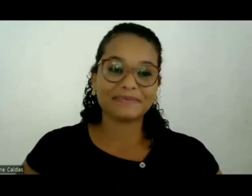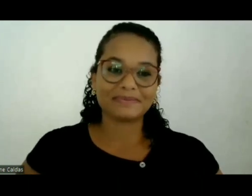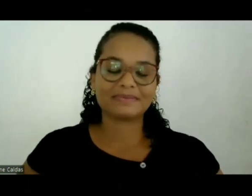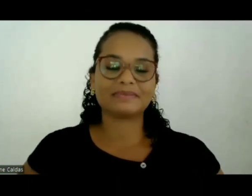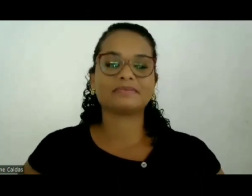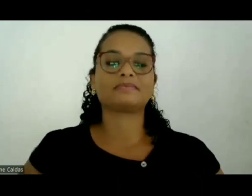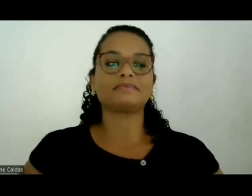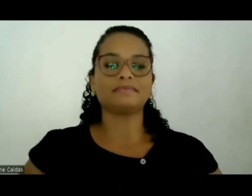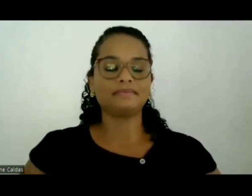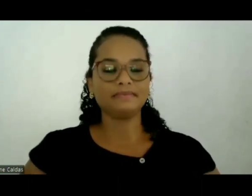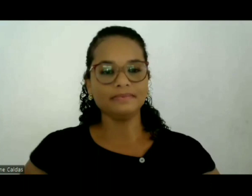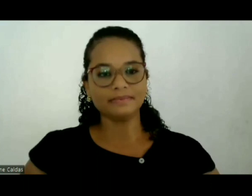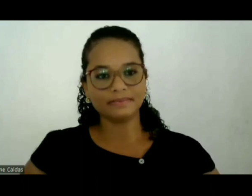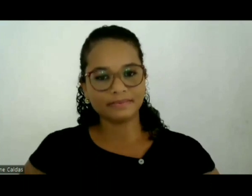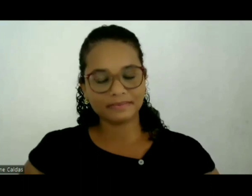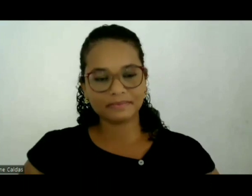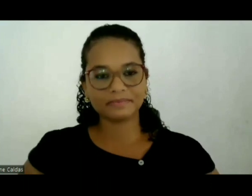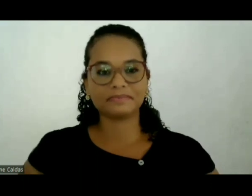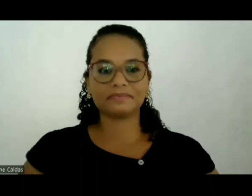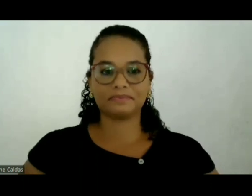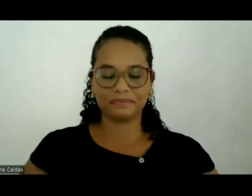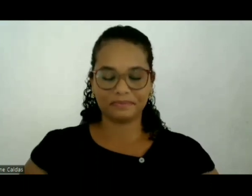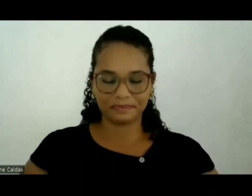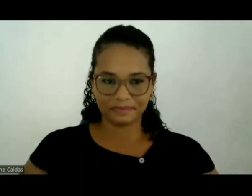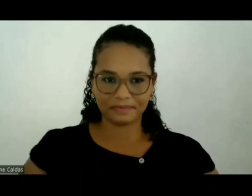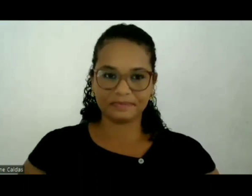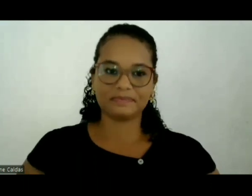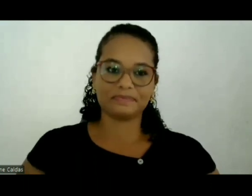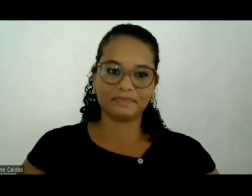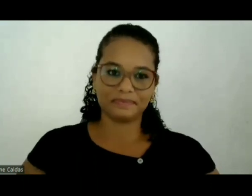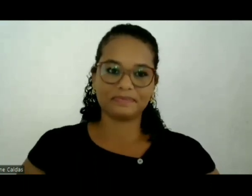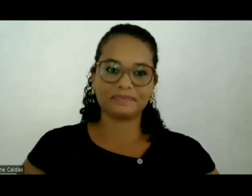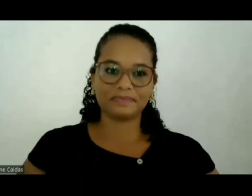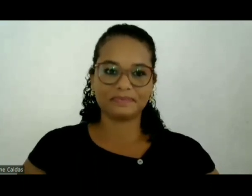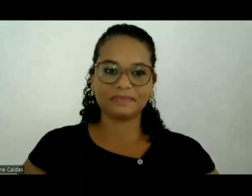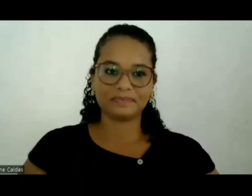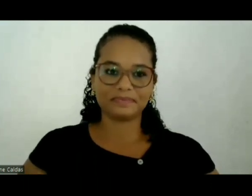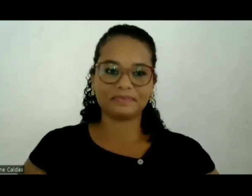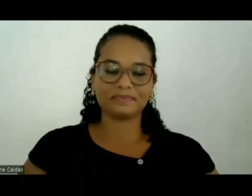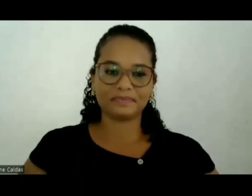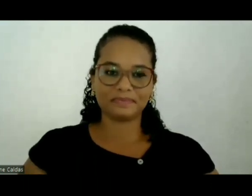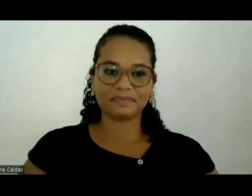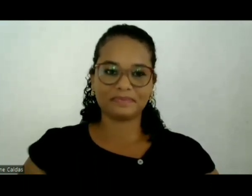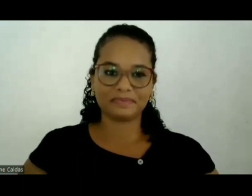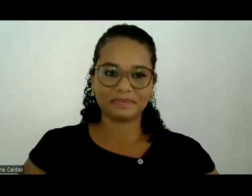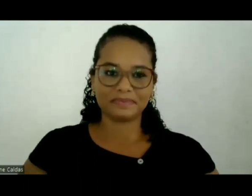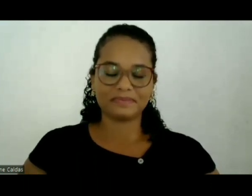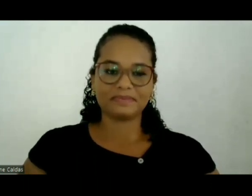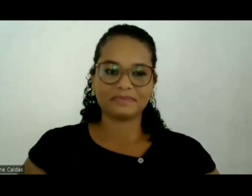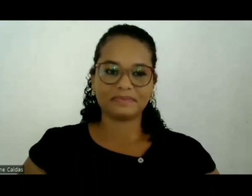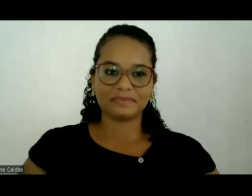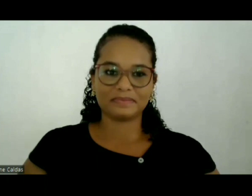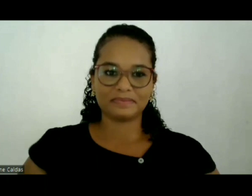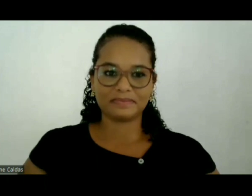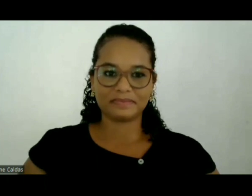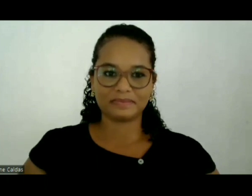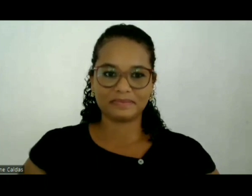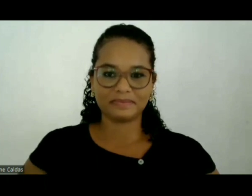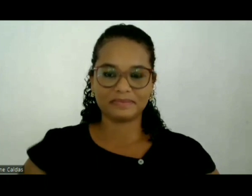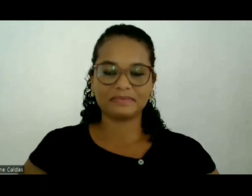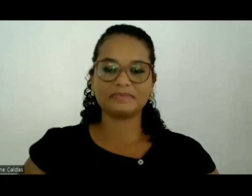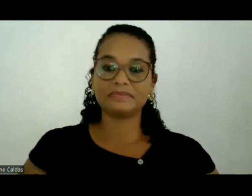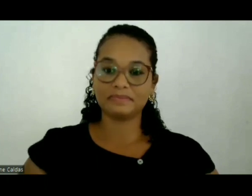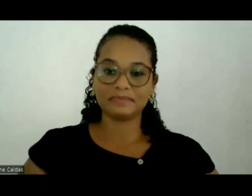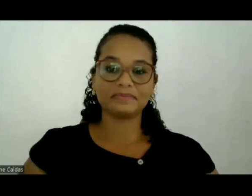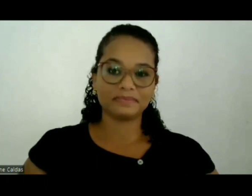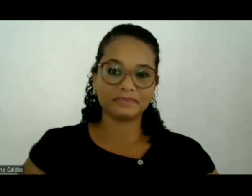você consegue com a Libras se comunicar, né, com qualquer surdo no Brasil que também conheça a Libras. Mas vou ter alguns